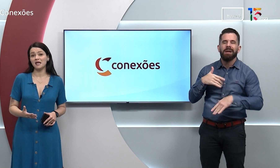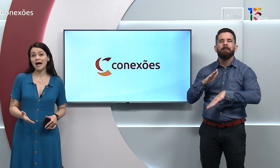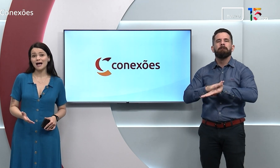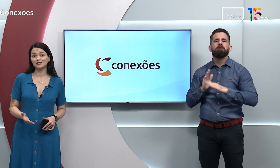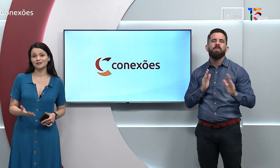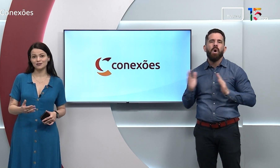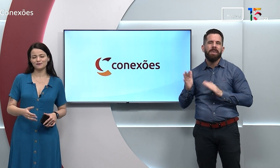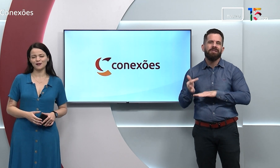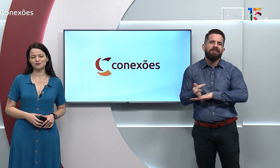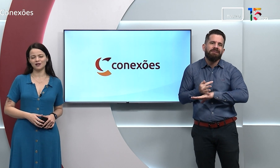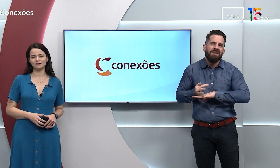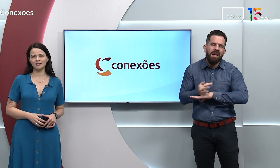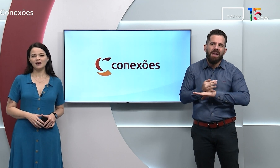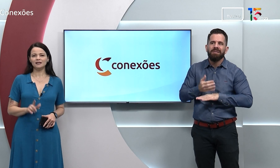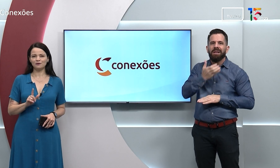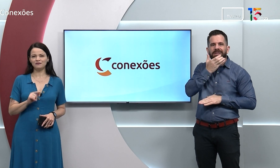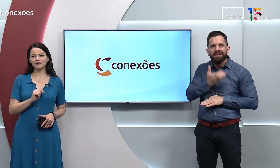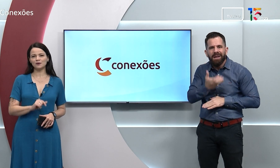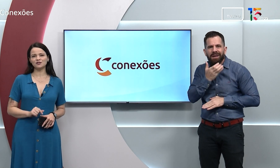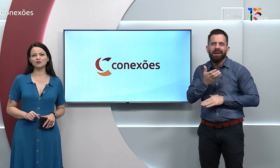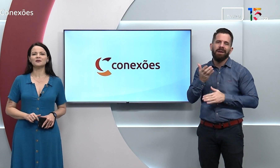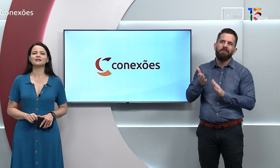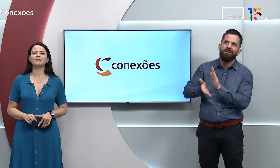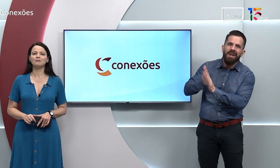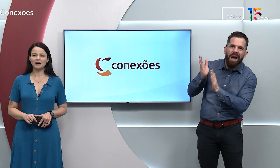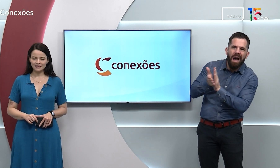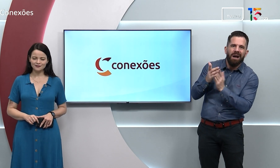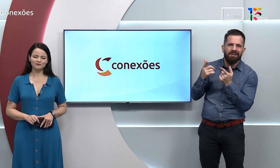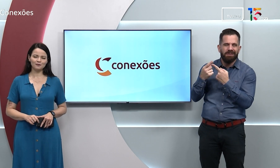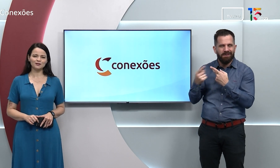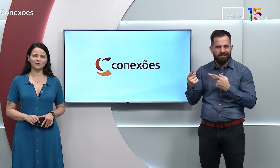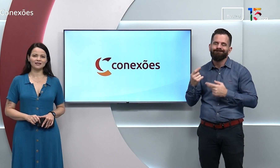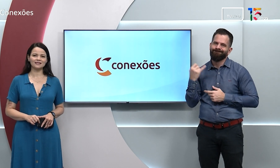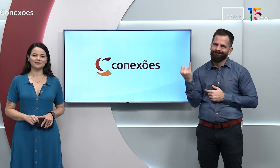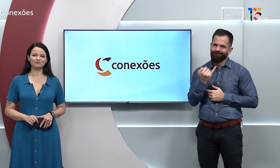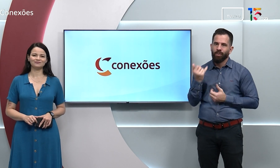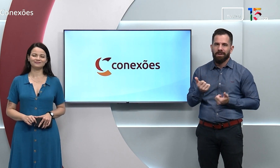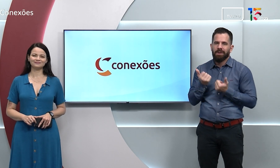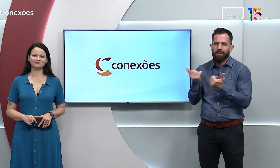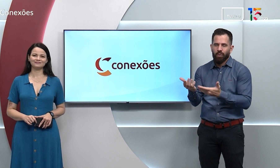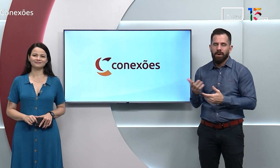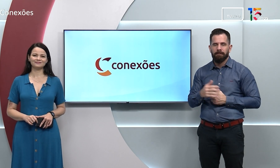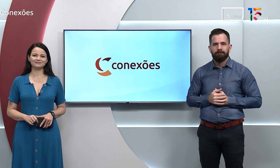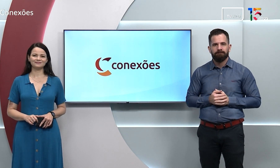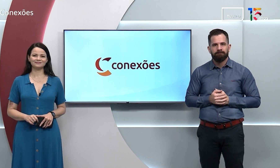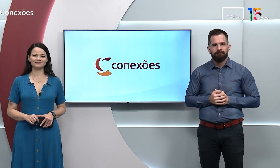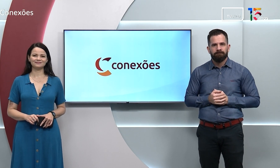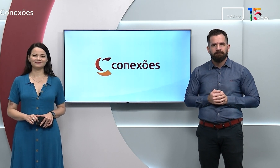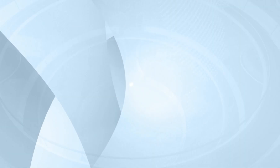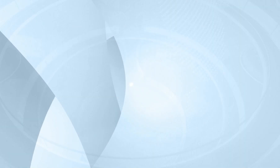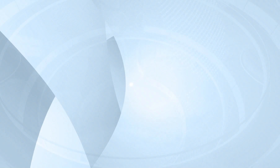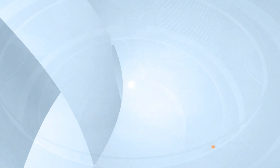escolares, de viagens e de final de ano. Então fique com a gente para saber mais informações.